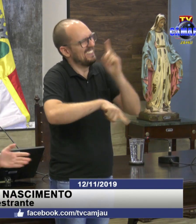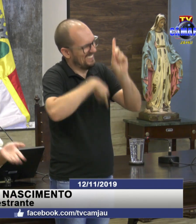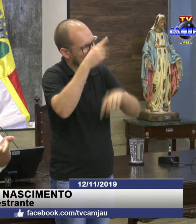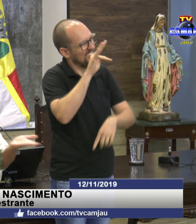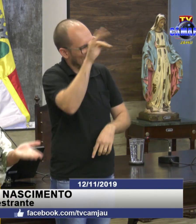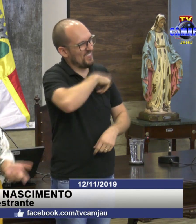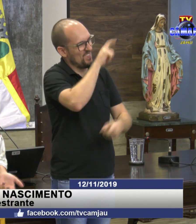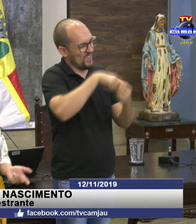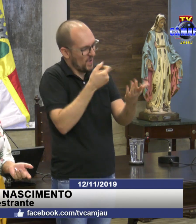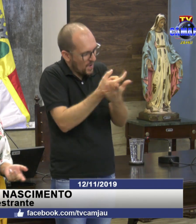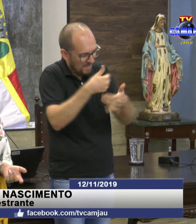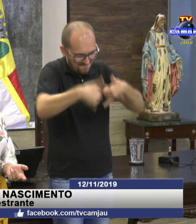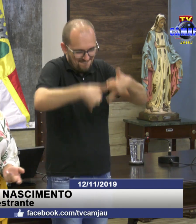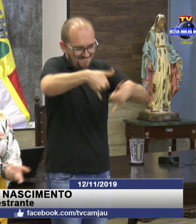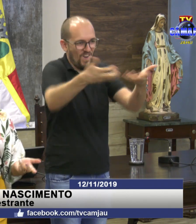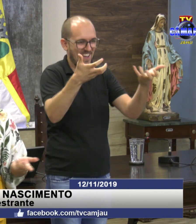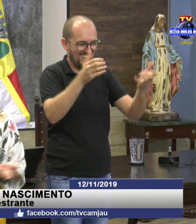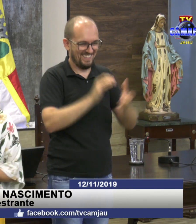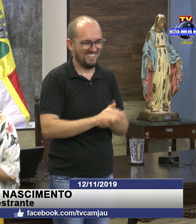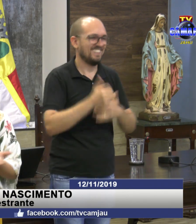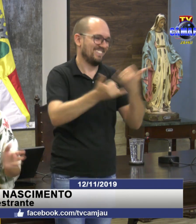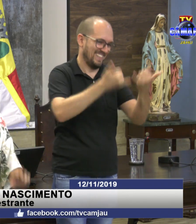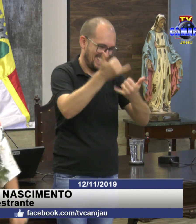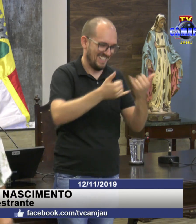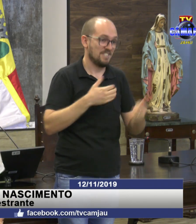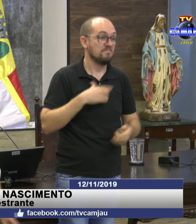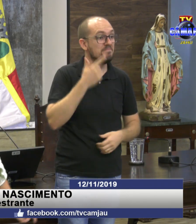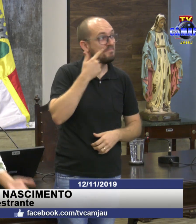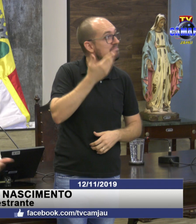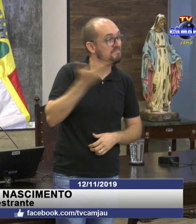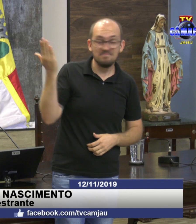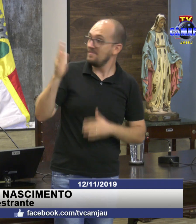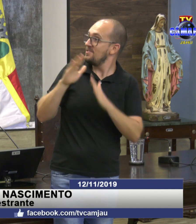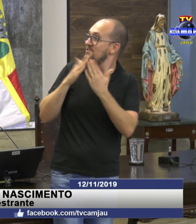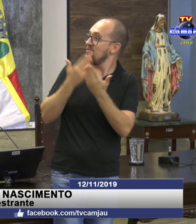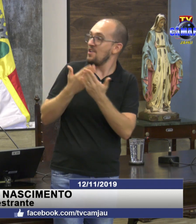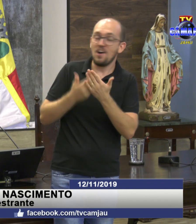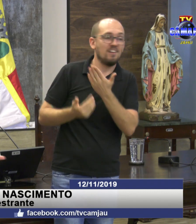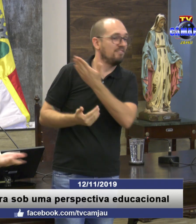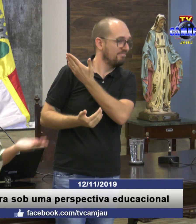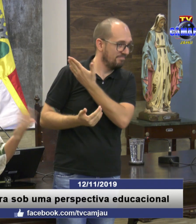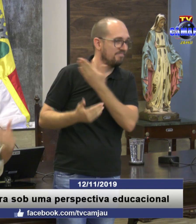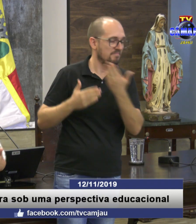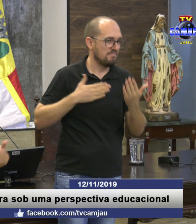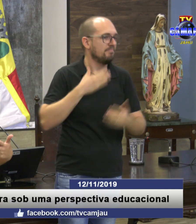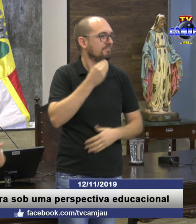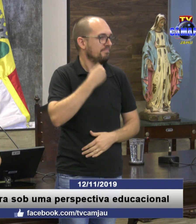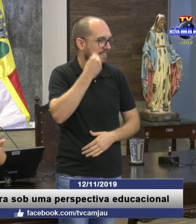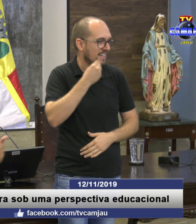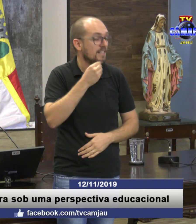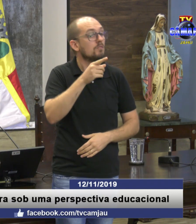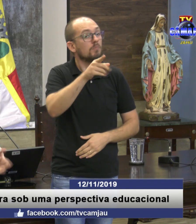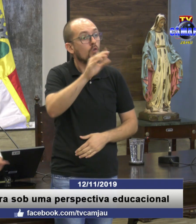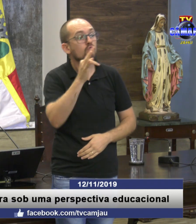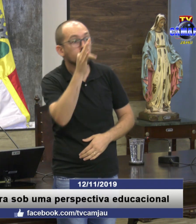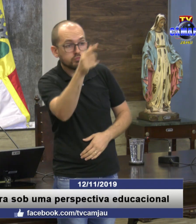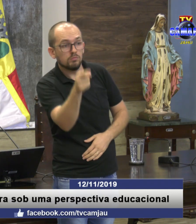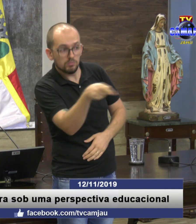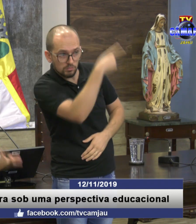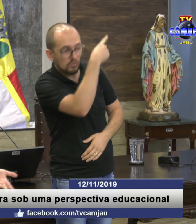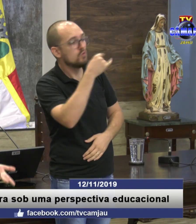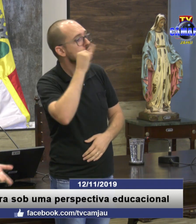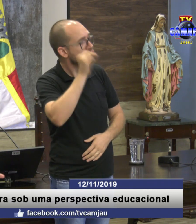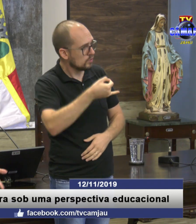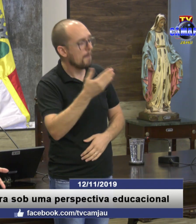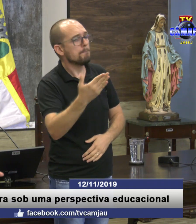vocês já, a princípio, para conhecer a nossa escola, a EMEB Antônio de Pádua Giareta, em Jundiaí, tomar um suco de uva com a gente lá em Jundiaí,